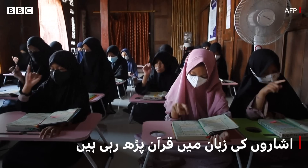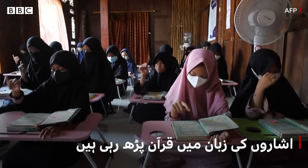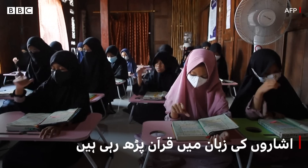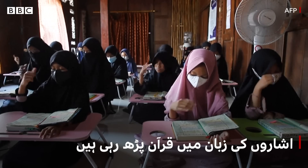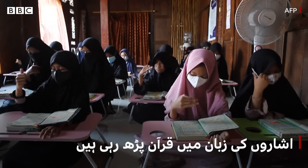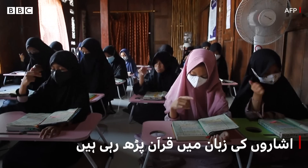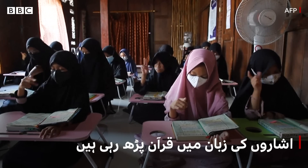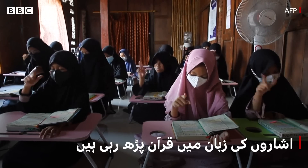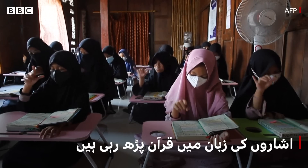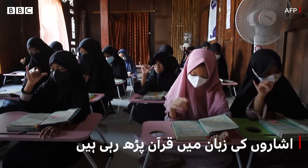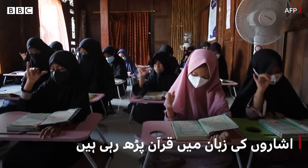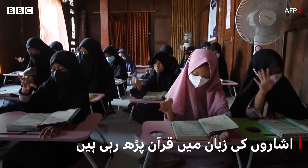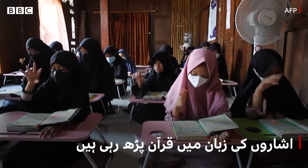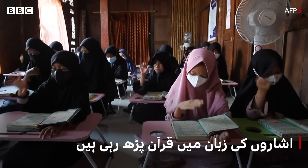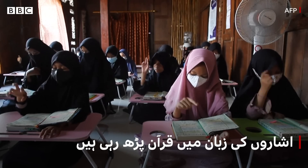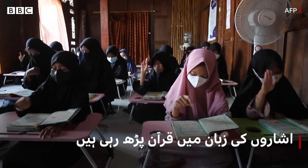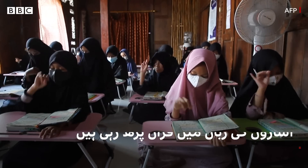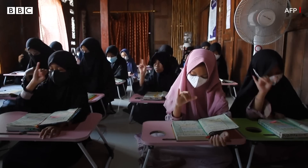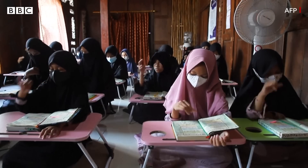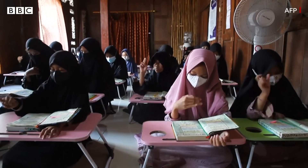Saya masih bisa pakai kehidupannya dan